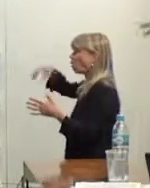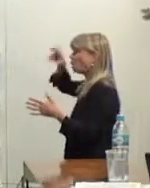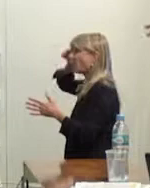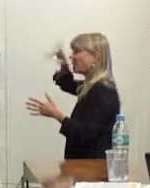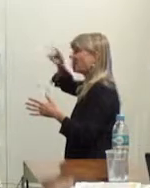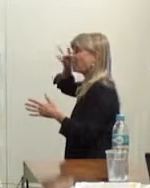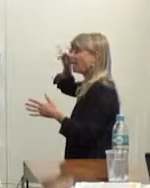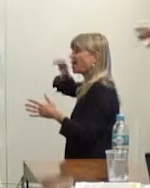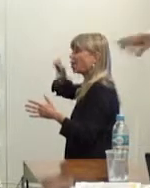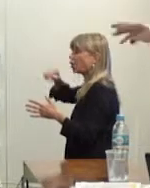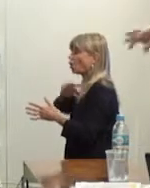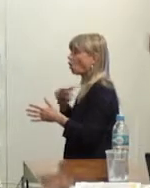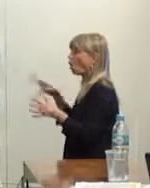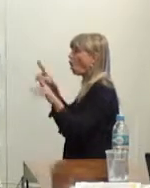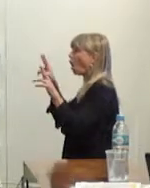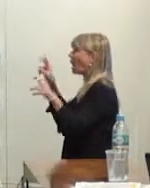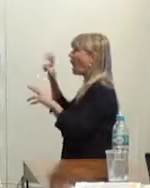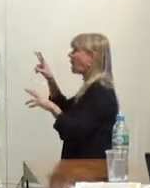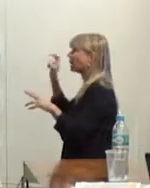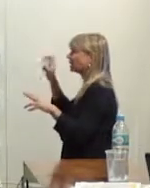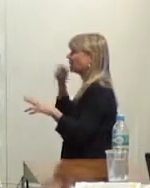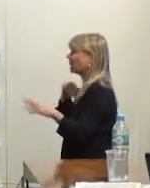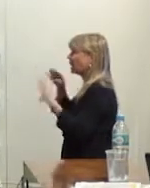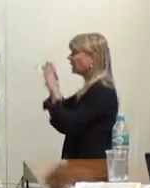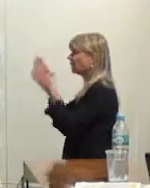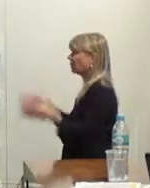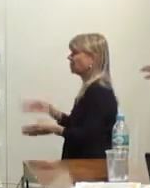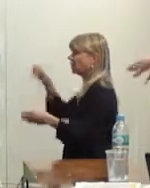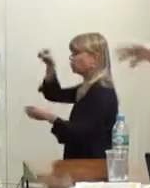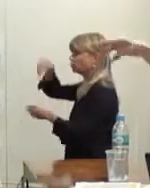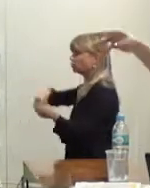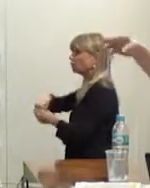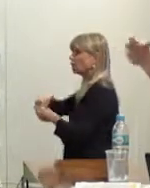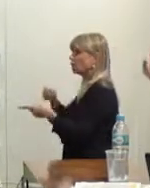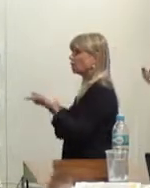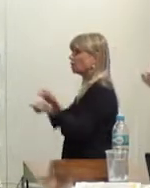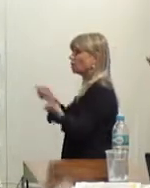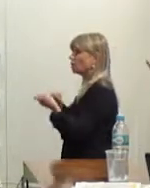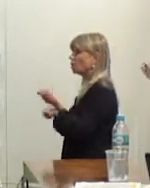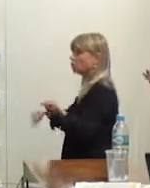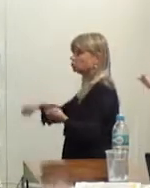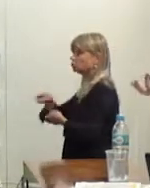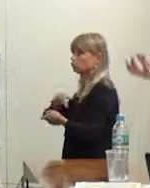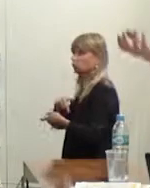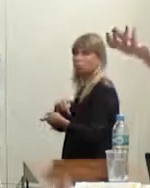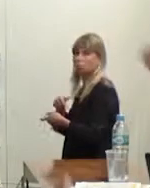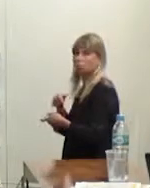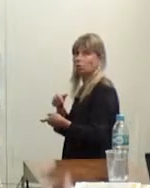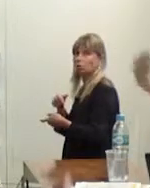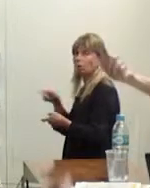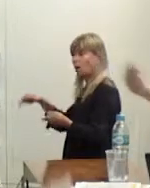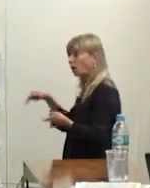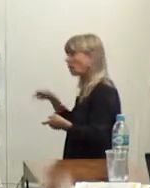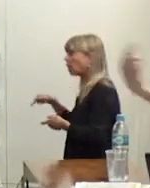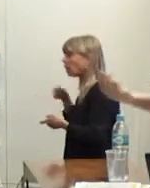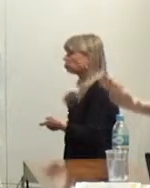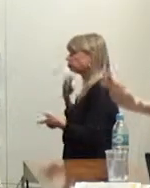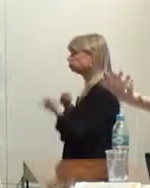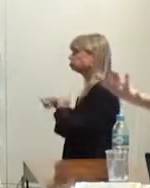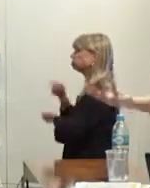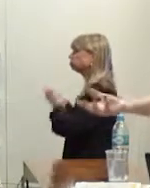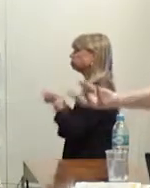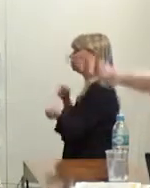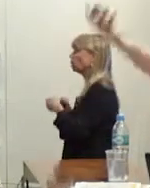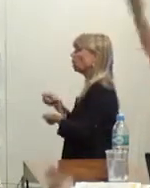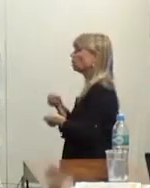los alquileres de los negocios adentro del subte. Todos estos negocios paralelos al servicio del subte